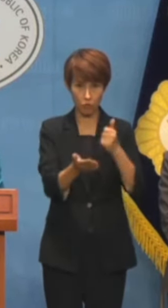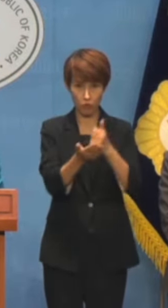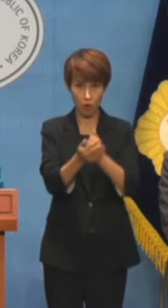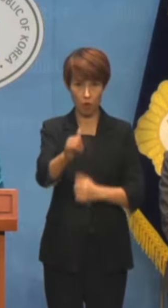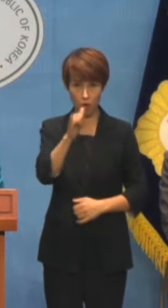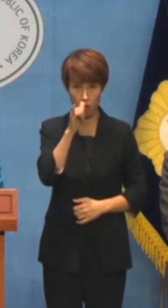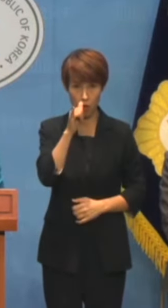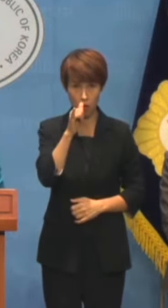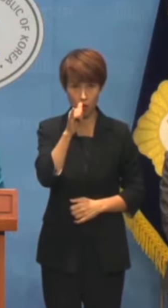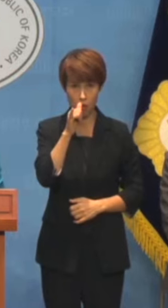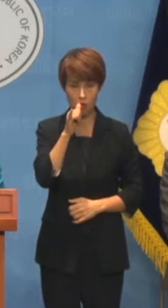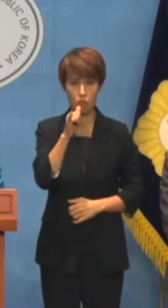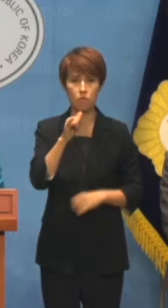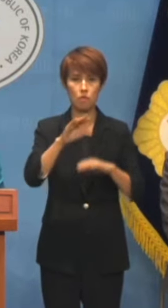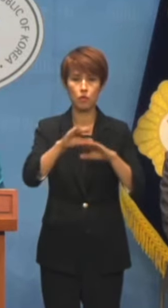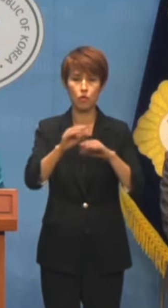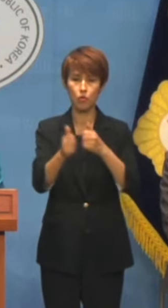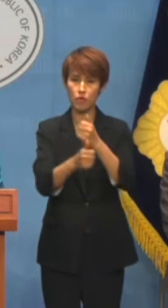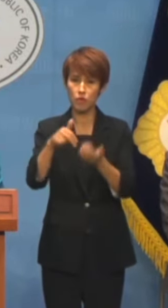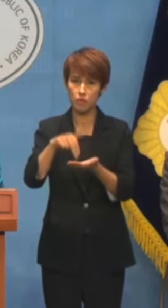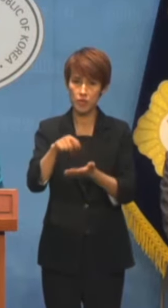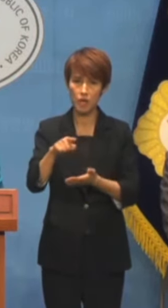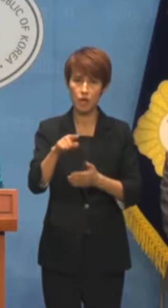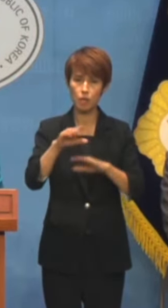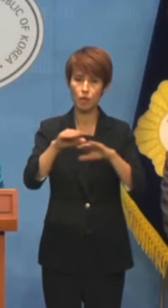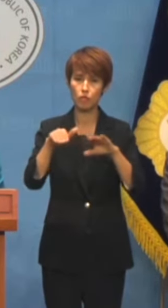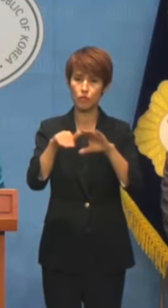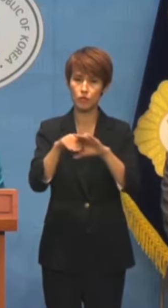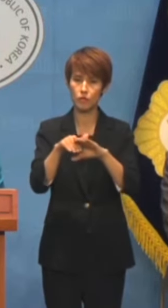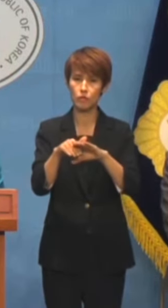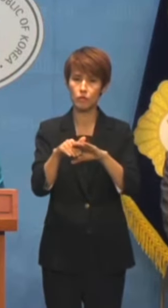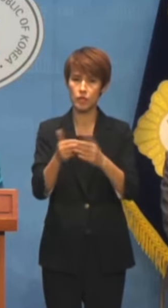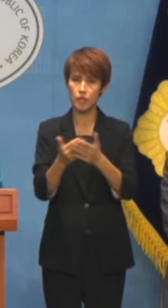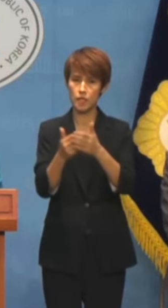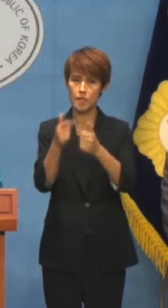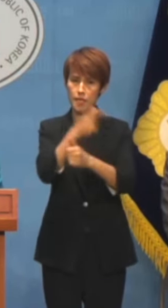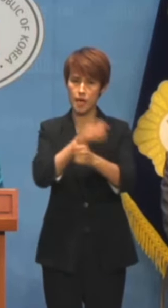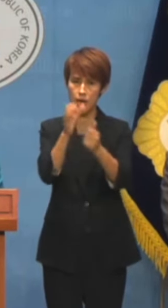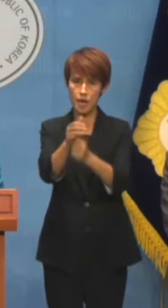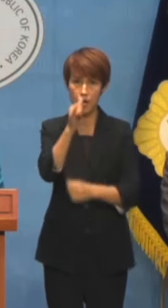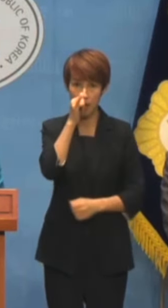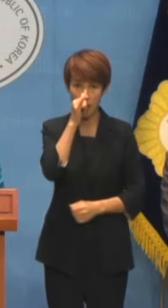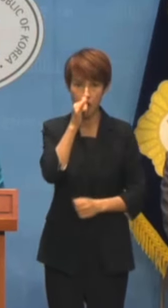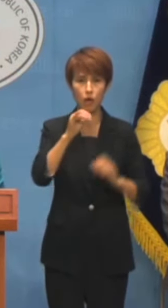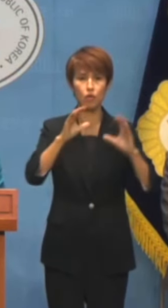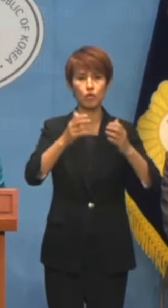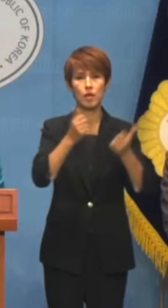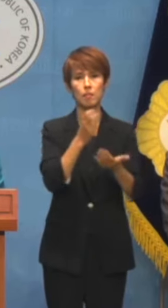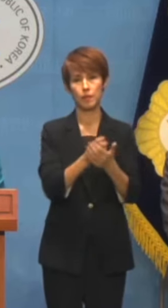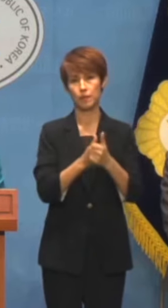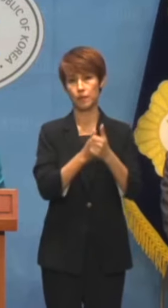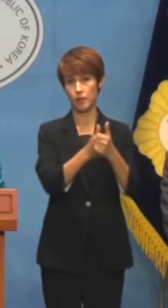경우 또는 방통위 차원에서 박문진 이사를 임명할 경우 그에 해당하는 국회법의 절차에